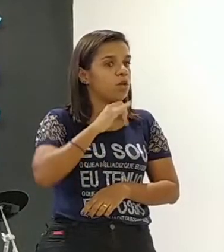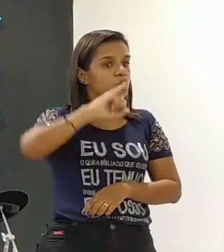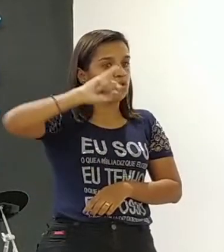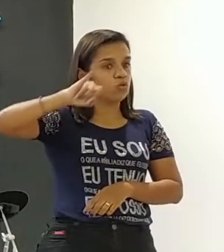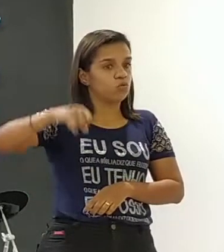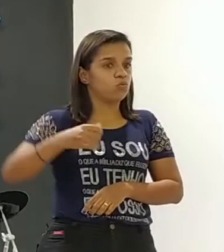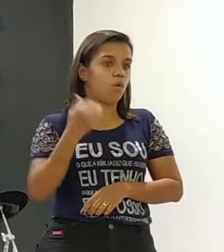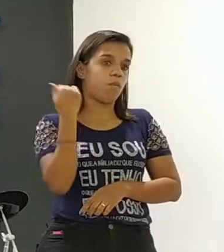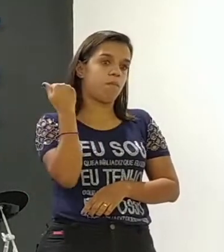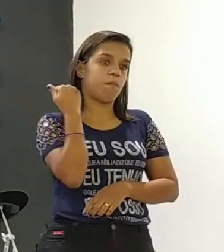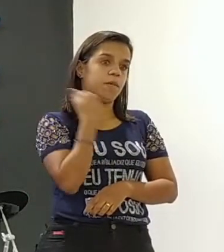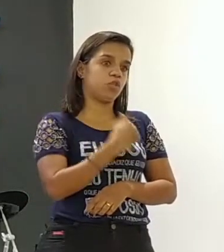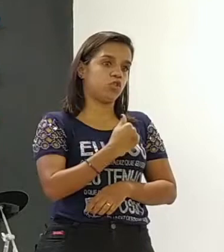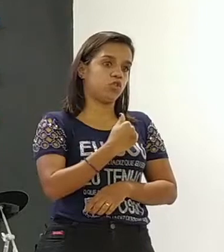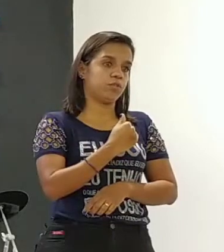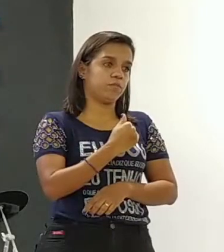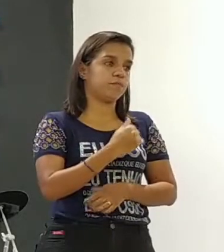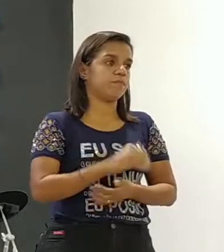Batista.